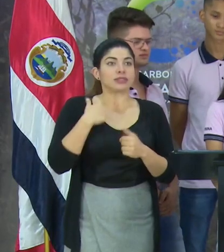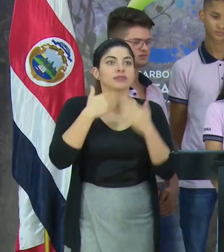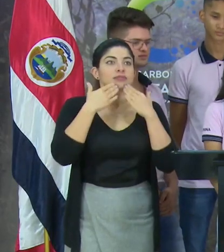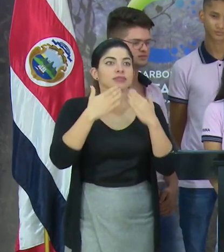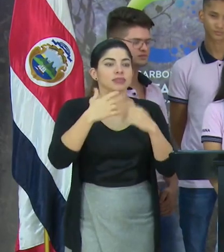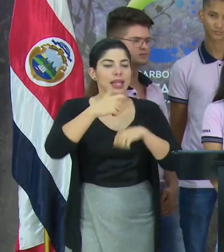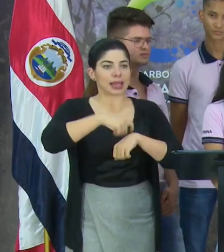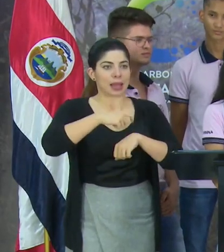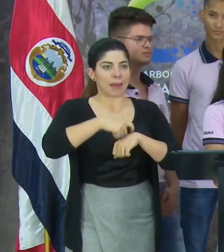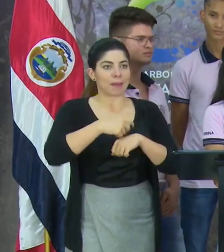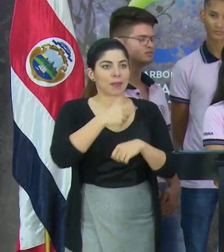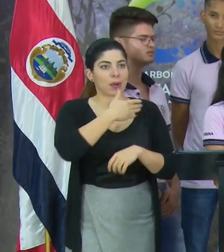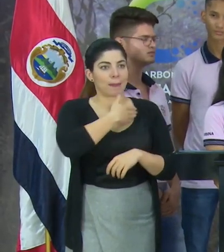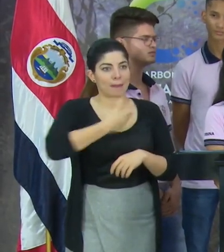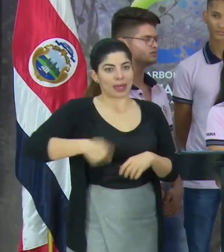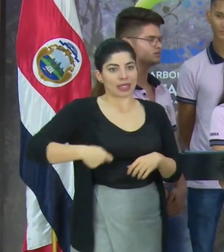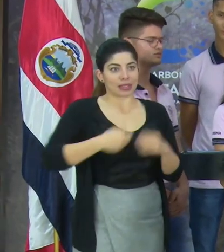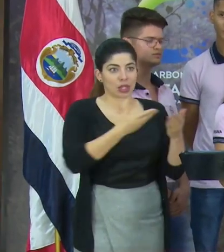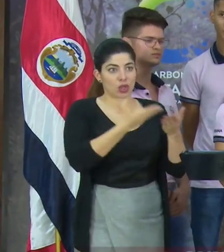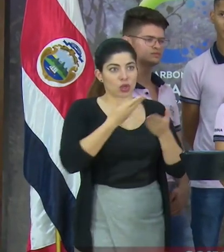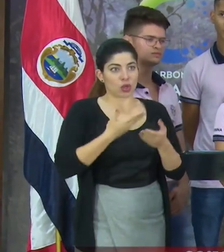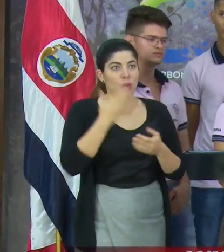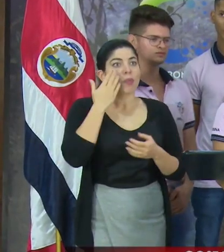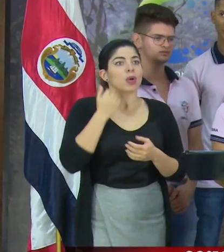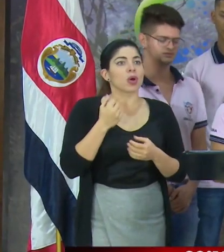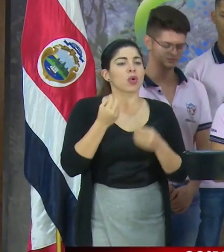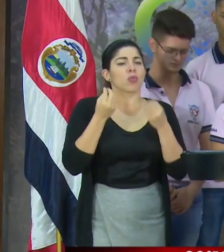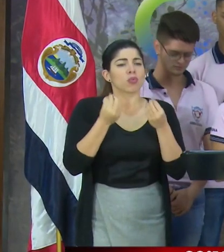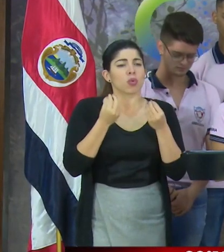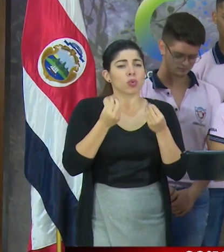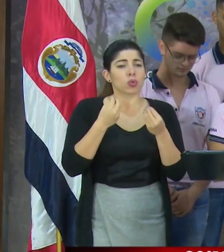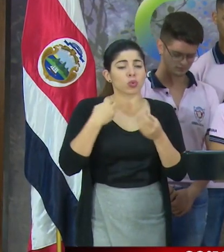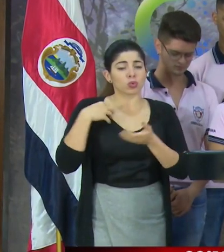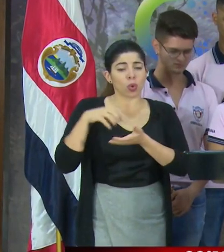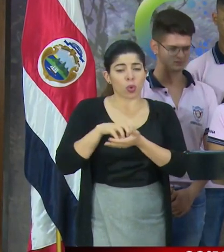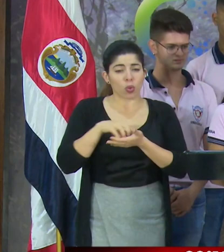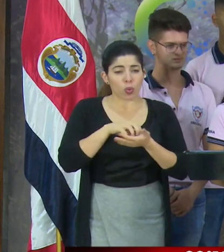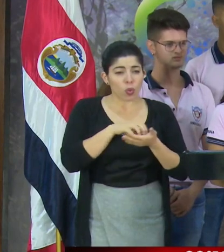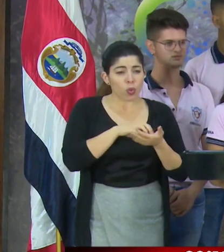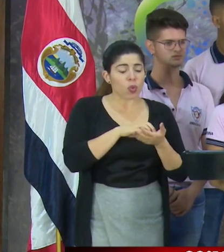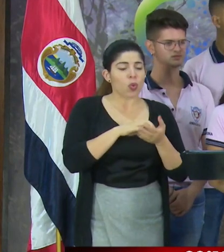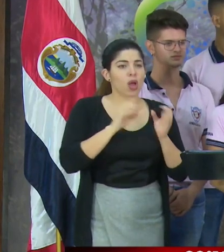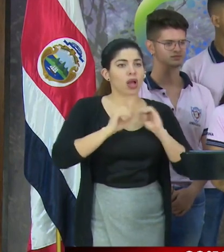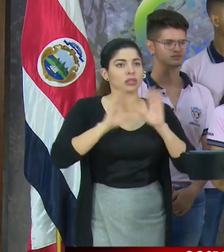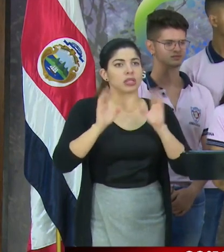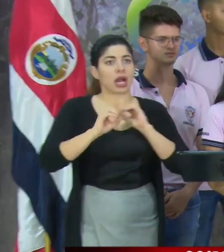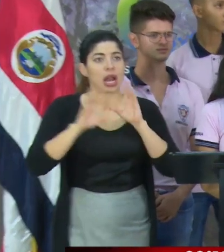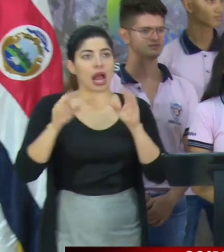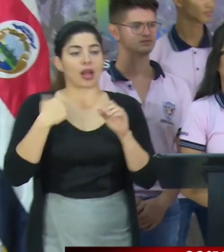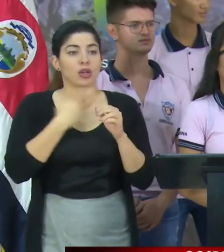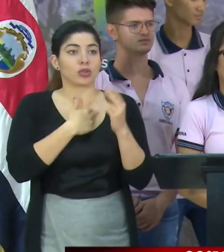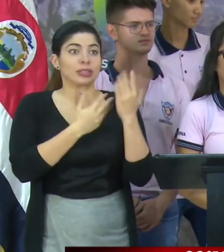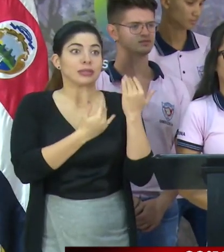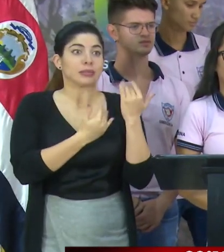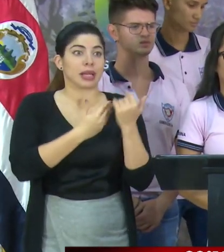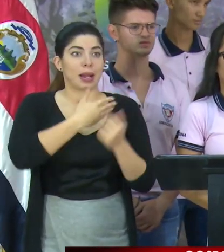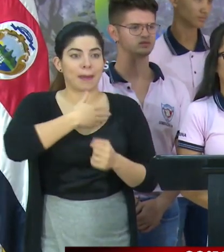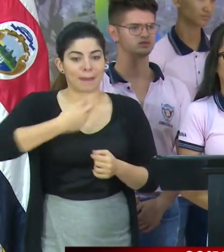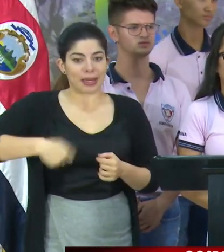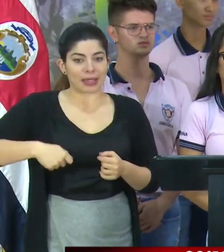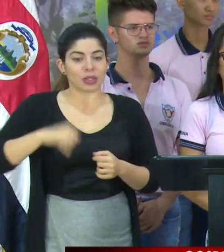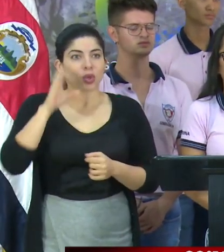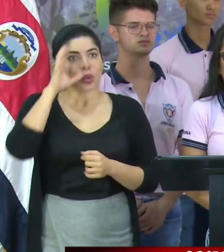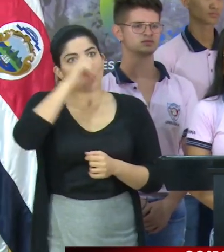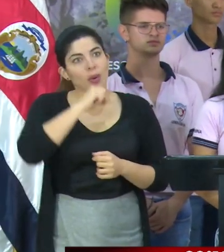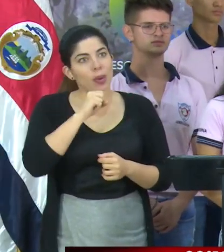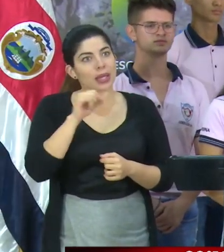Agradecemos el tiempo que nos brindó el presidente, ya que muchas de nuestras dudas se fueron aclaradas. Esperamos que el presidente tome en